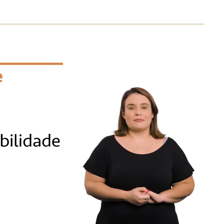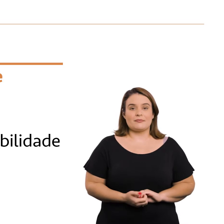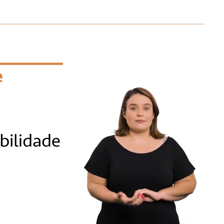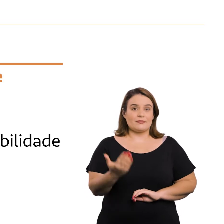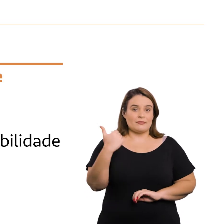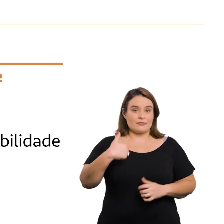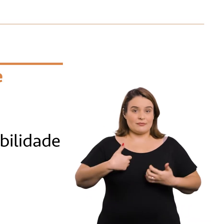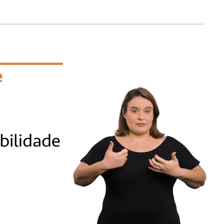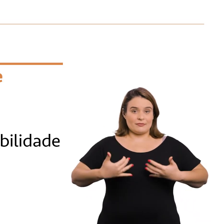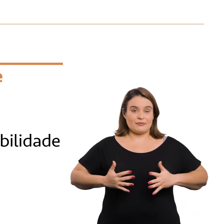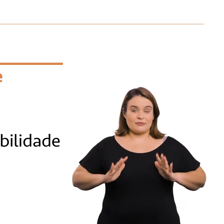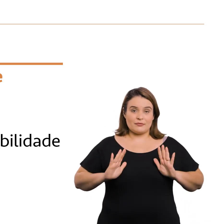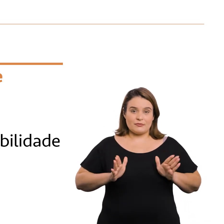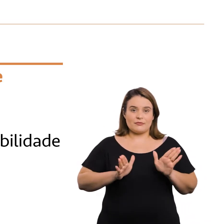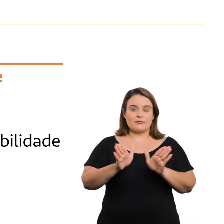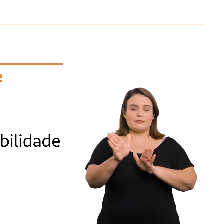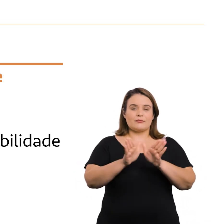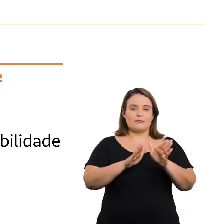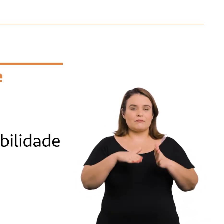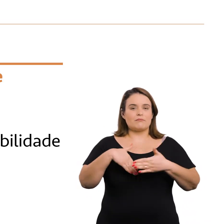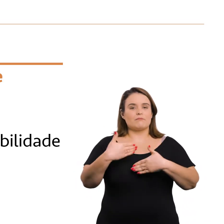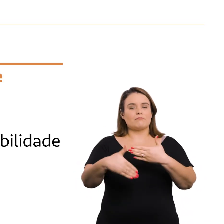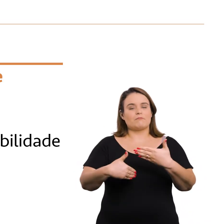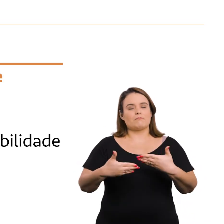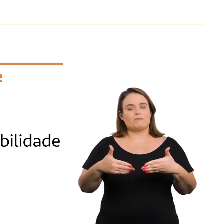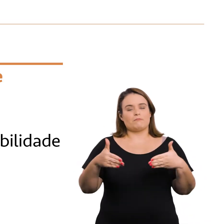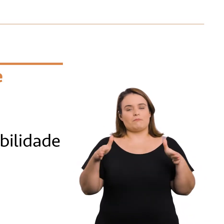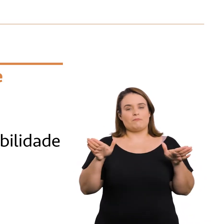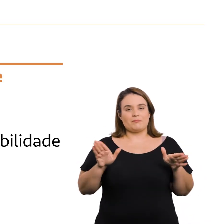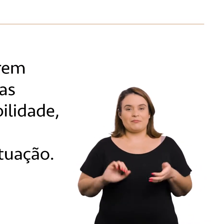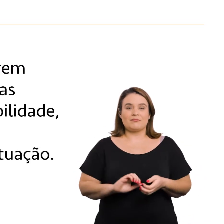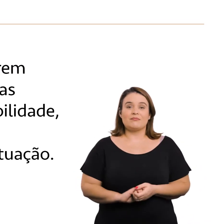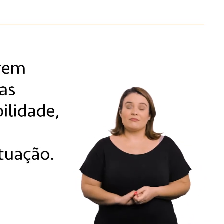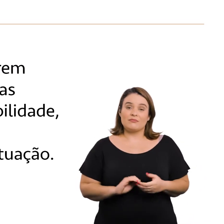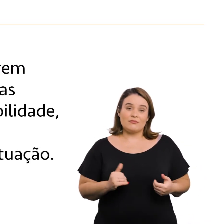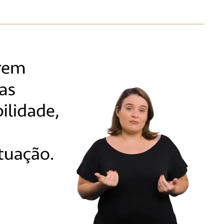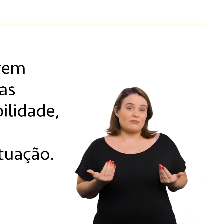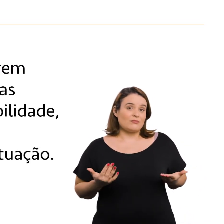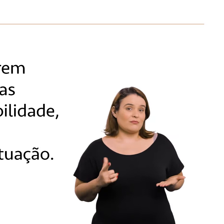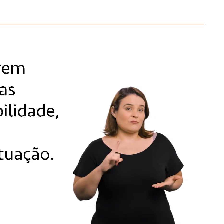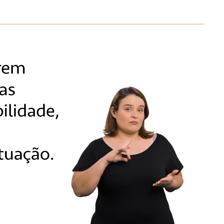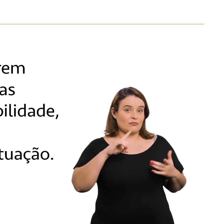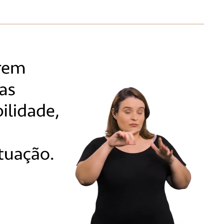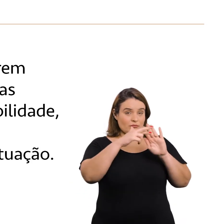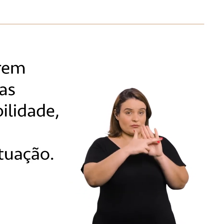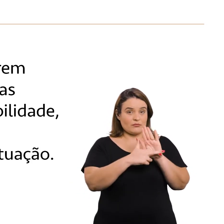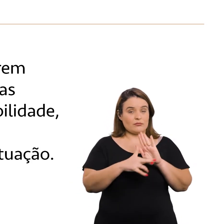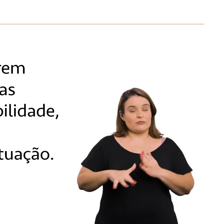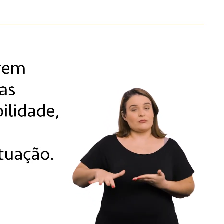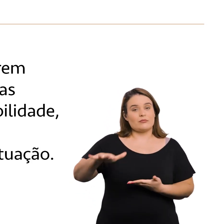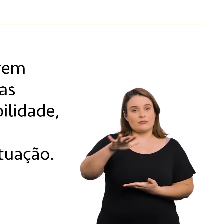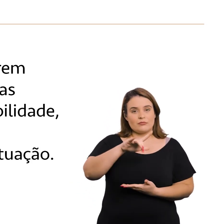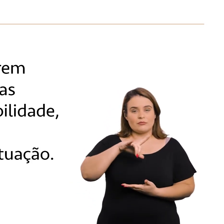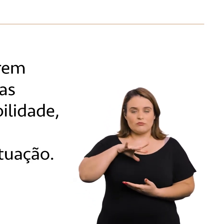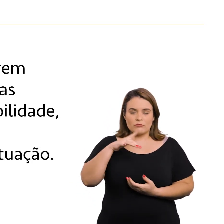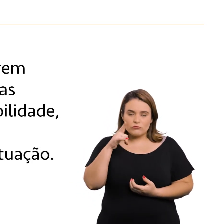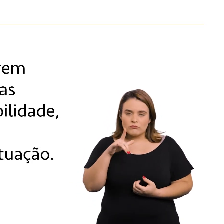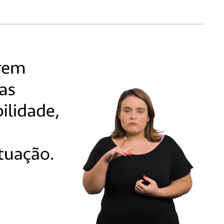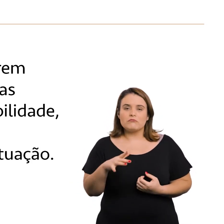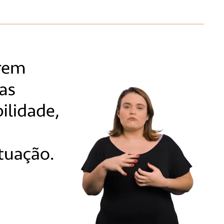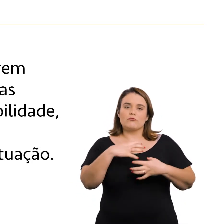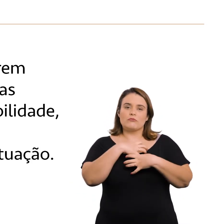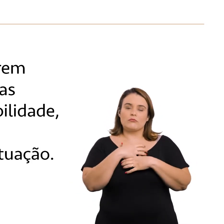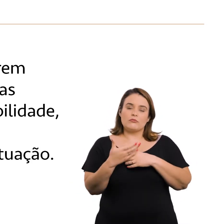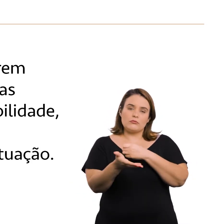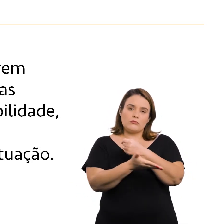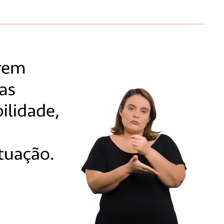Como já destacado, a acessibilidade é um processo amplo. Desse modo, além de existirem regras gerais que garantem